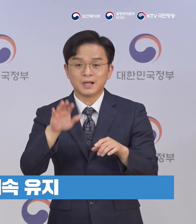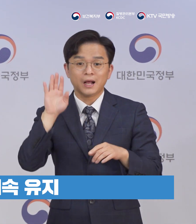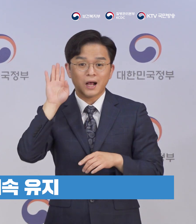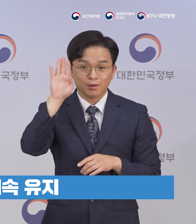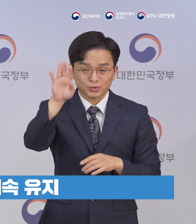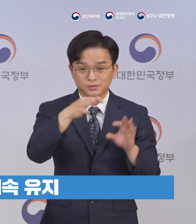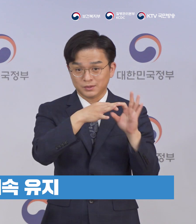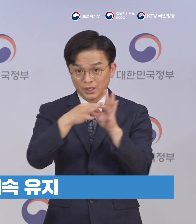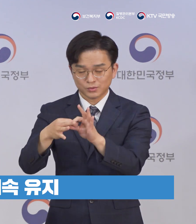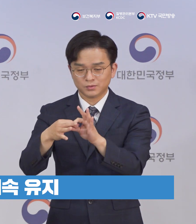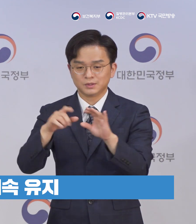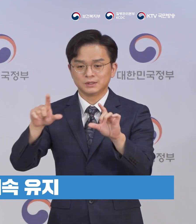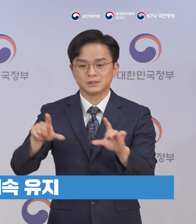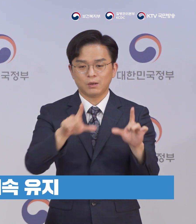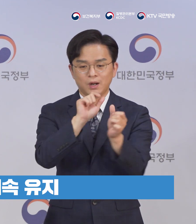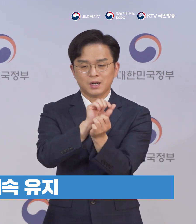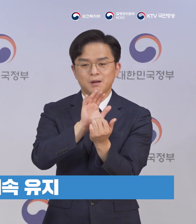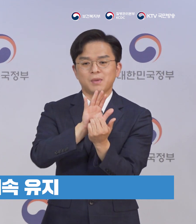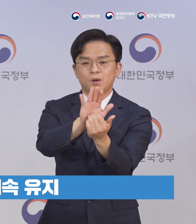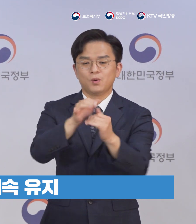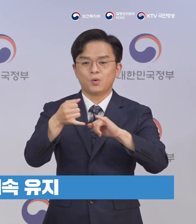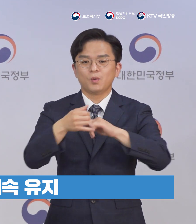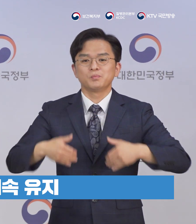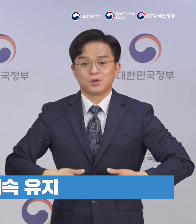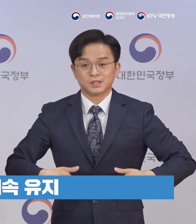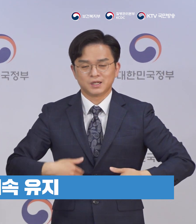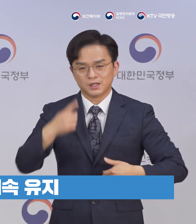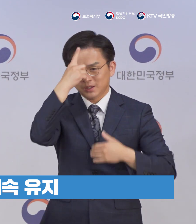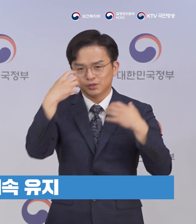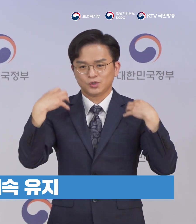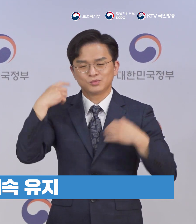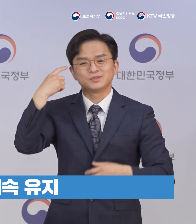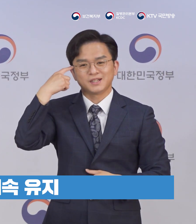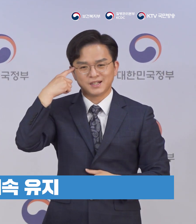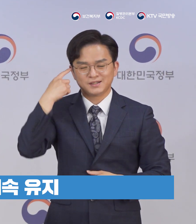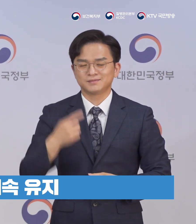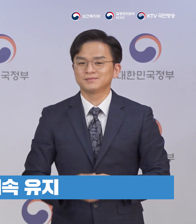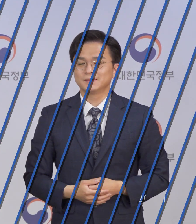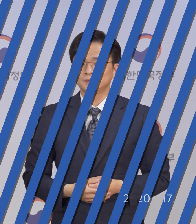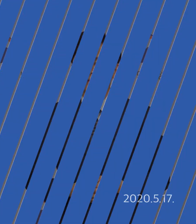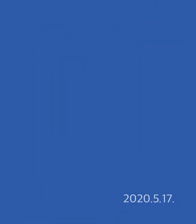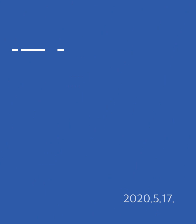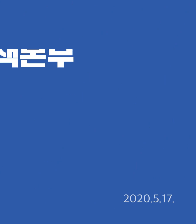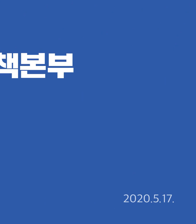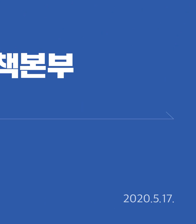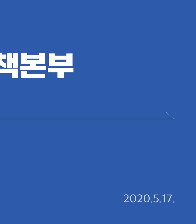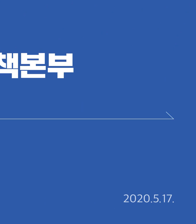체계를 계속 유지하는 것이 타당하다는 것이 정부의 판단입니다.